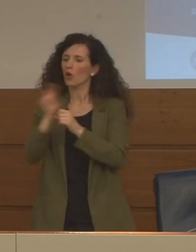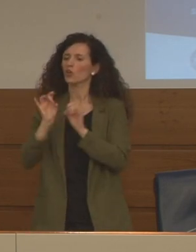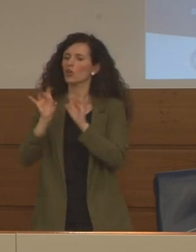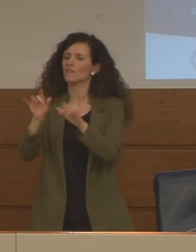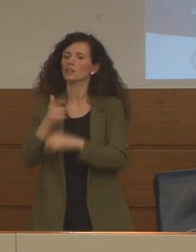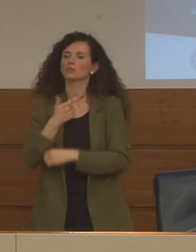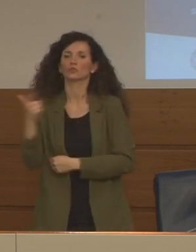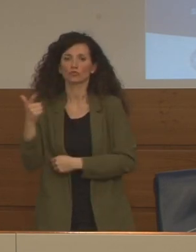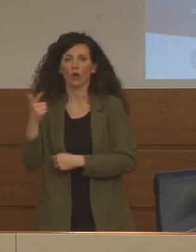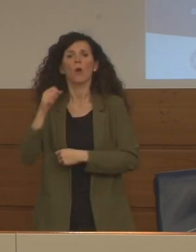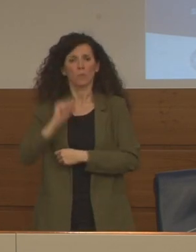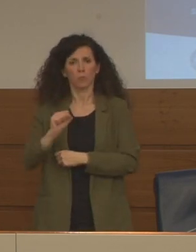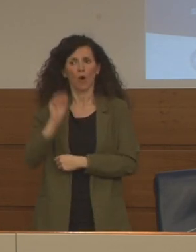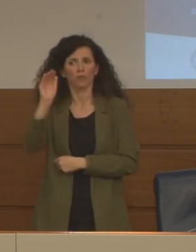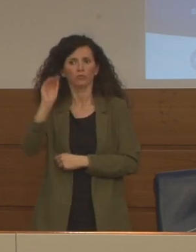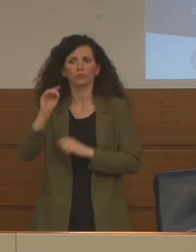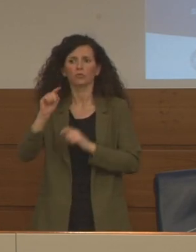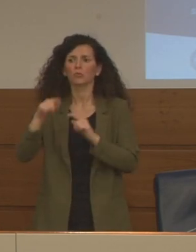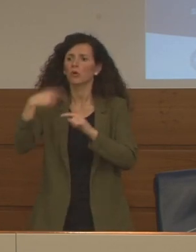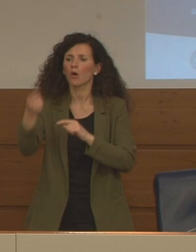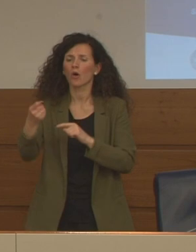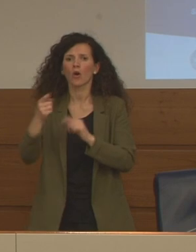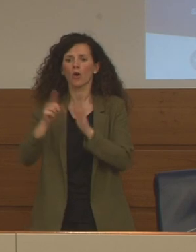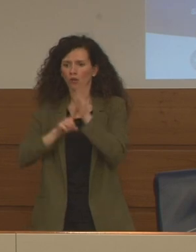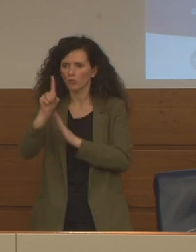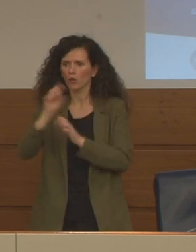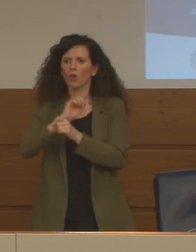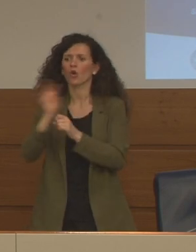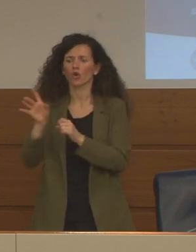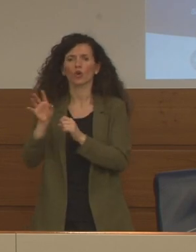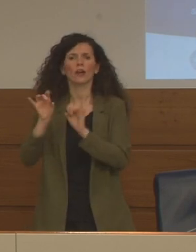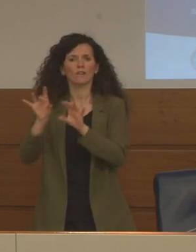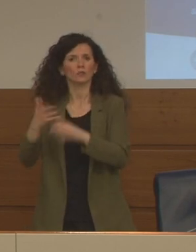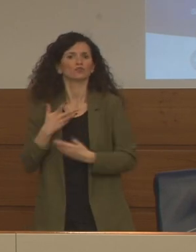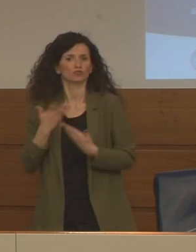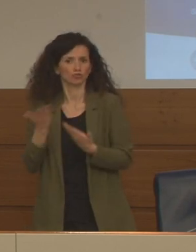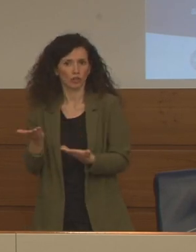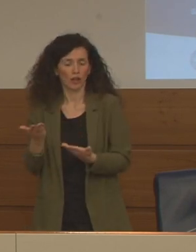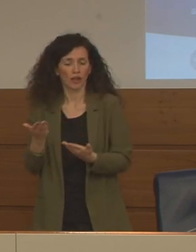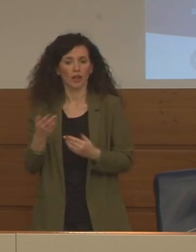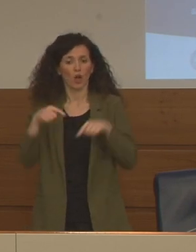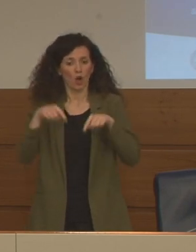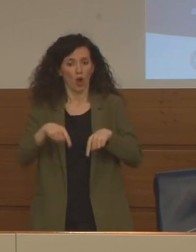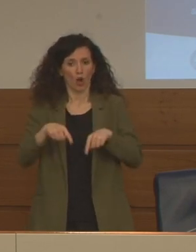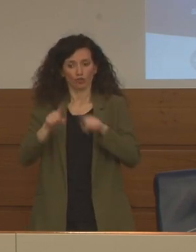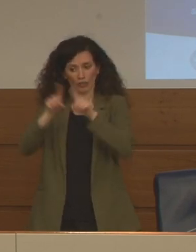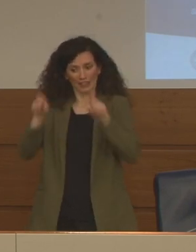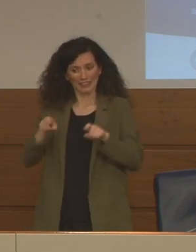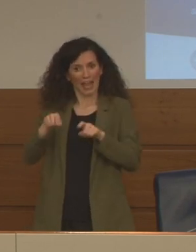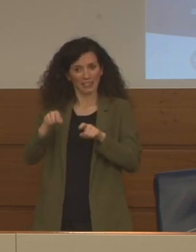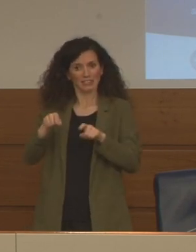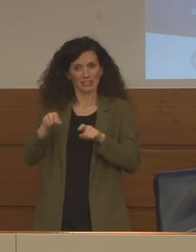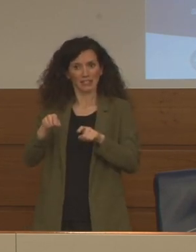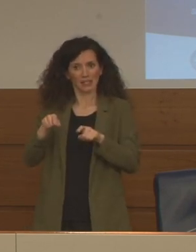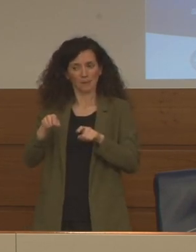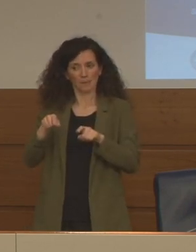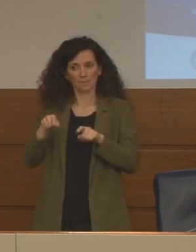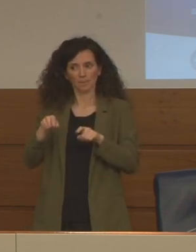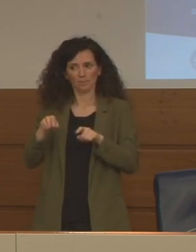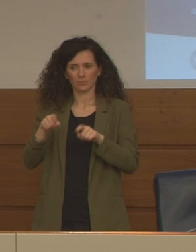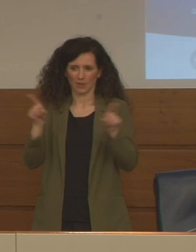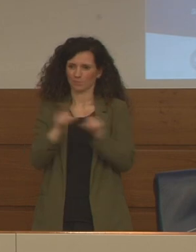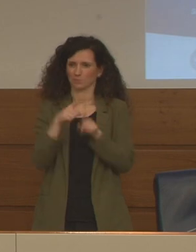i test per altro che noi adottiamo sono test che analogamente a quanto dicevo prima per quanto